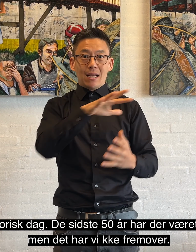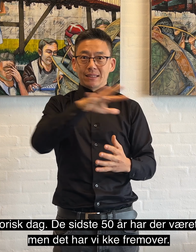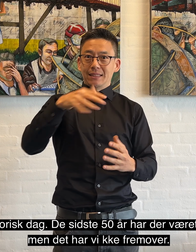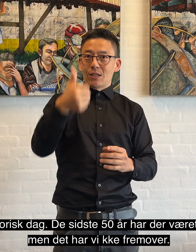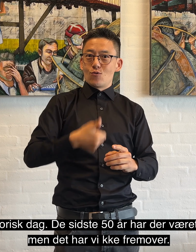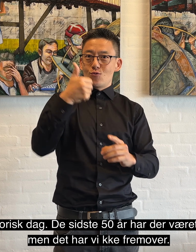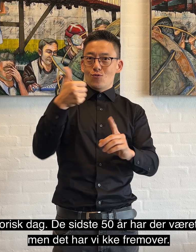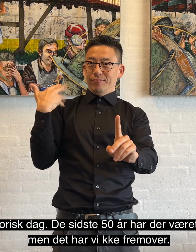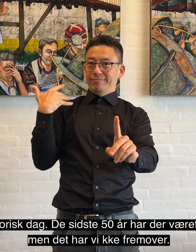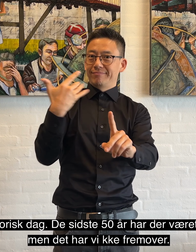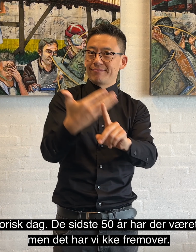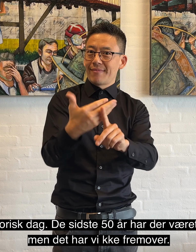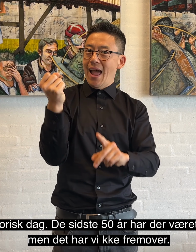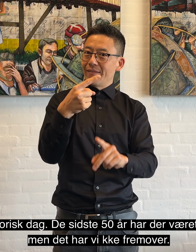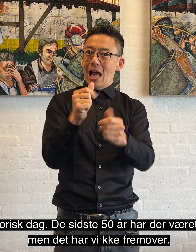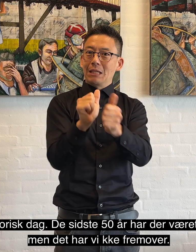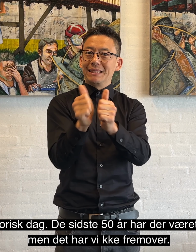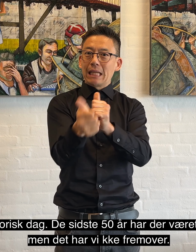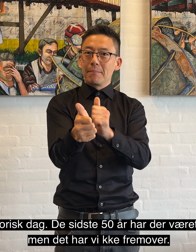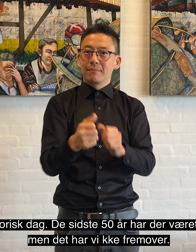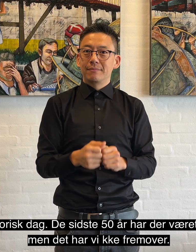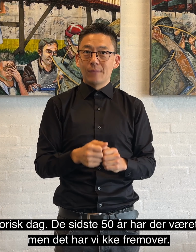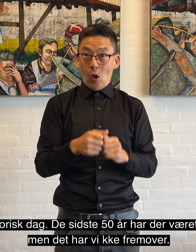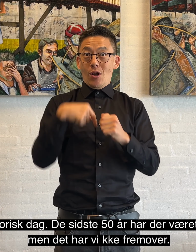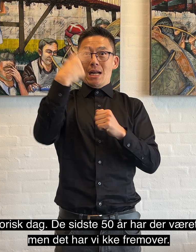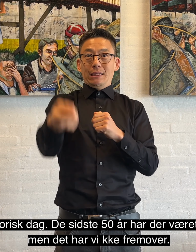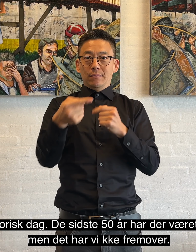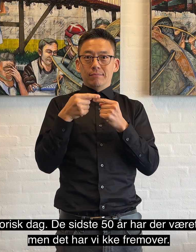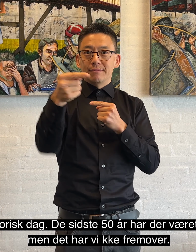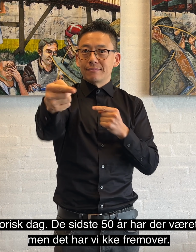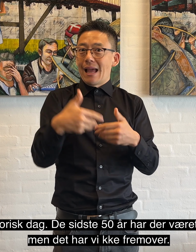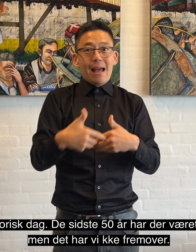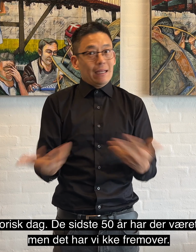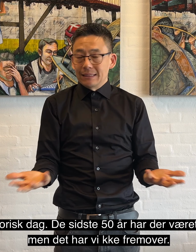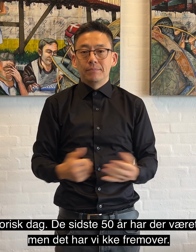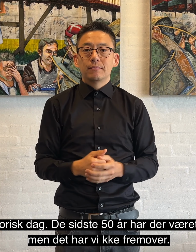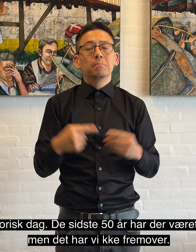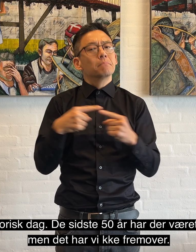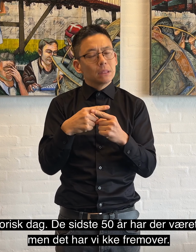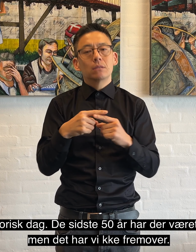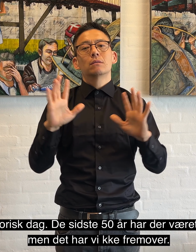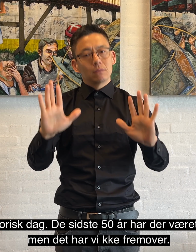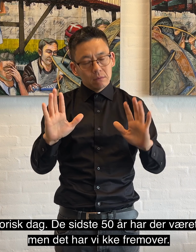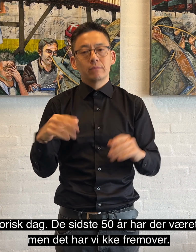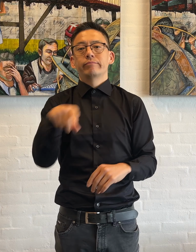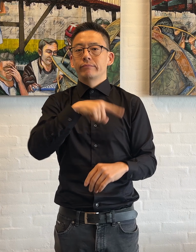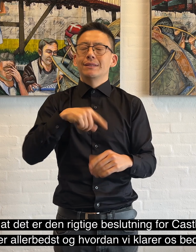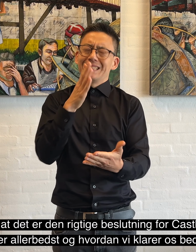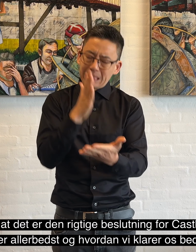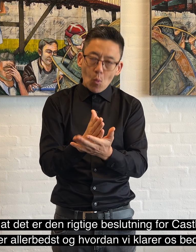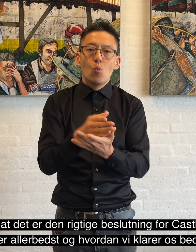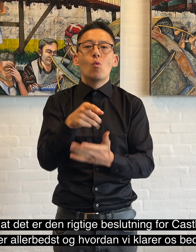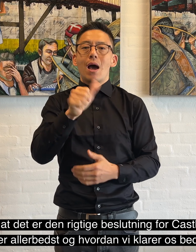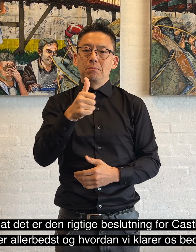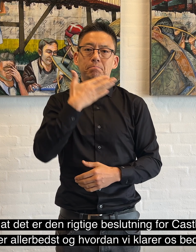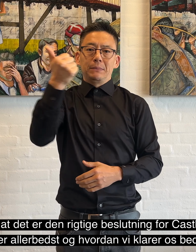dag. De sidste 50 år har der været et repræsentantskab, men det har vi ikke fremover. Vi er dog